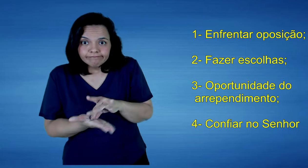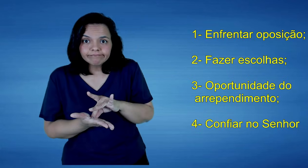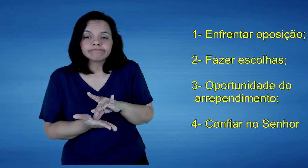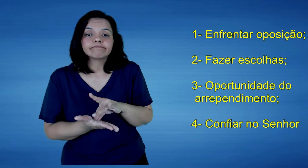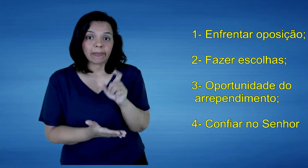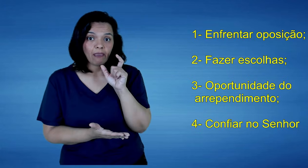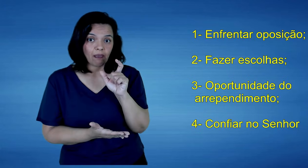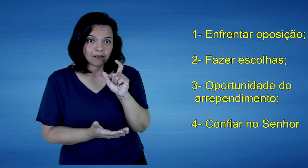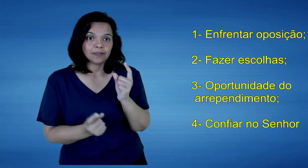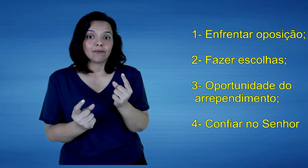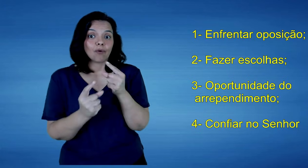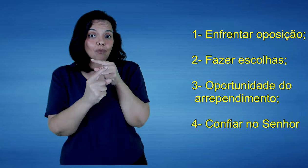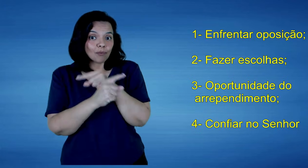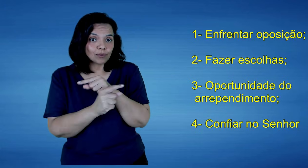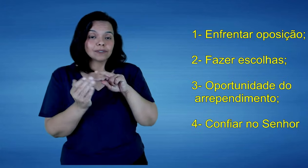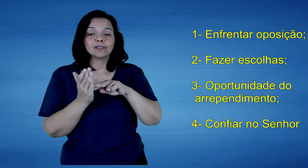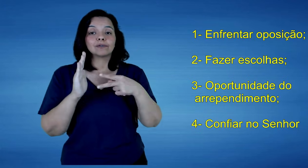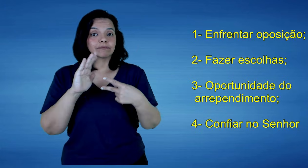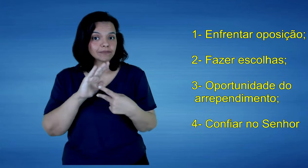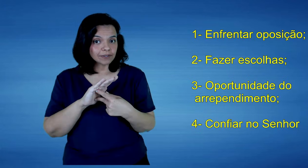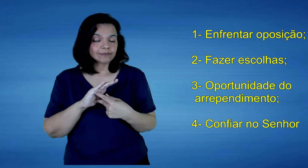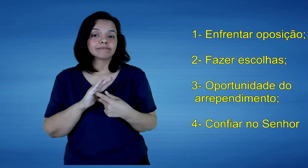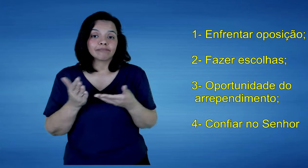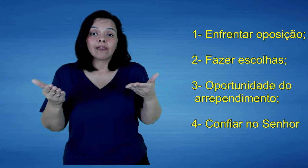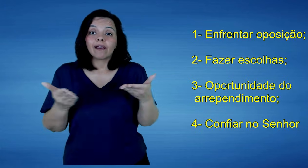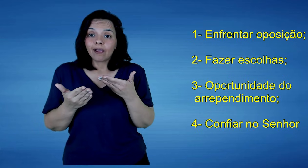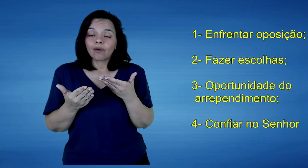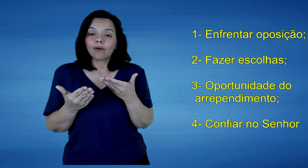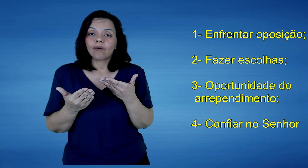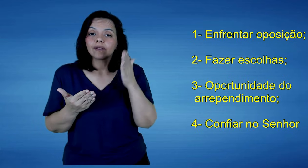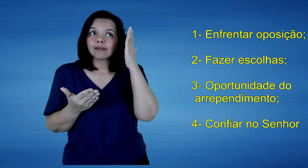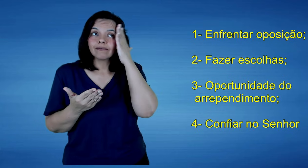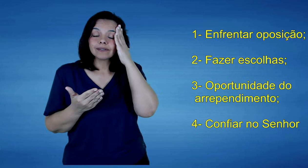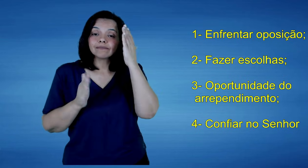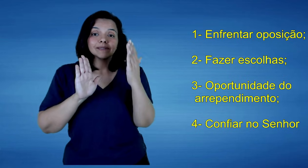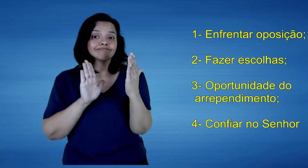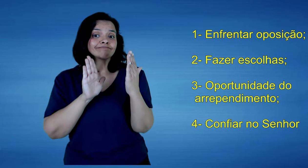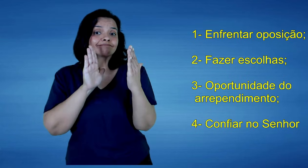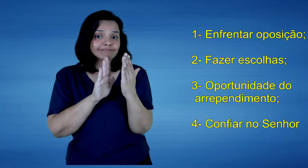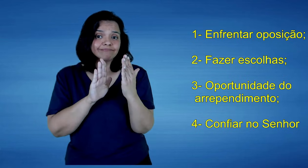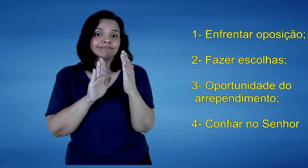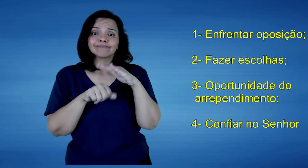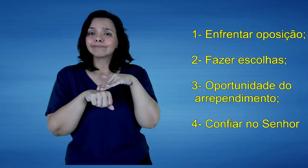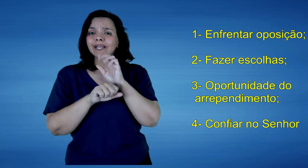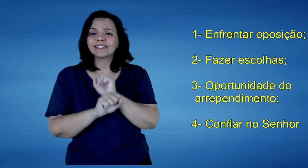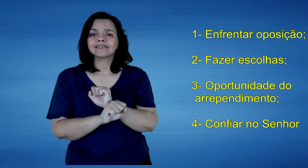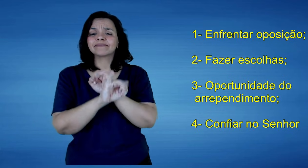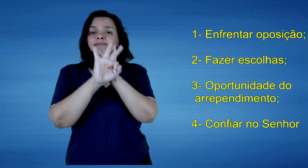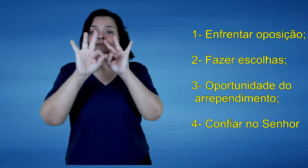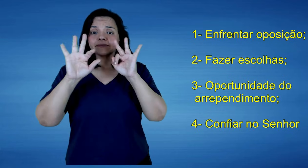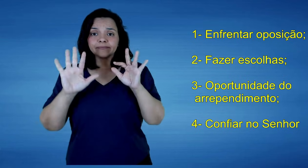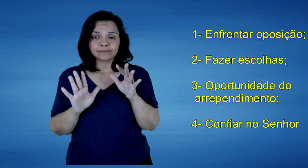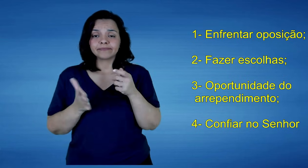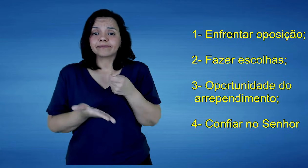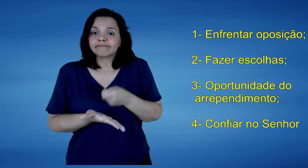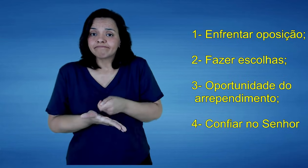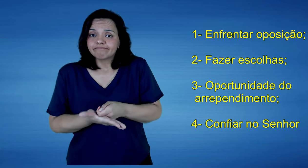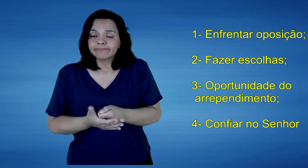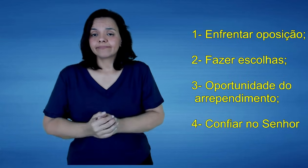Adão e Eva agora, eles conhecem bem o significado da oposição, de enfrentar com mais